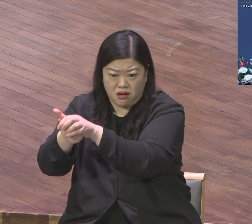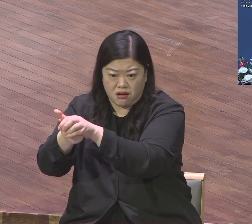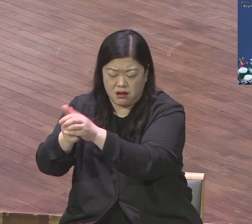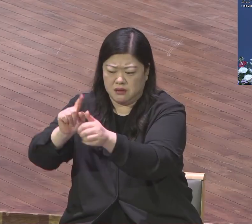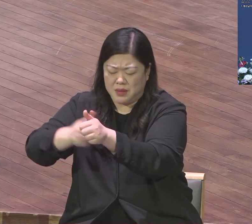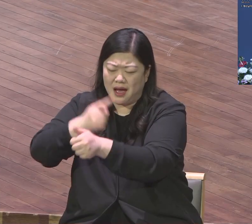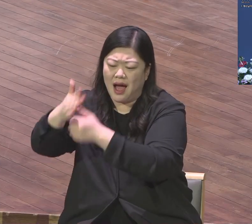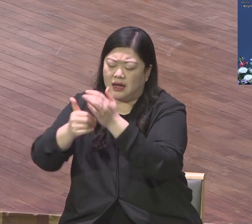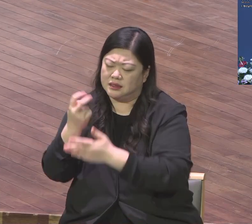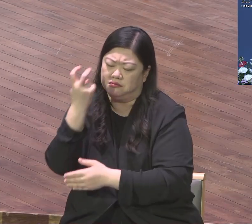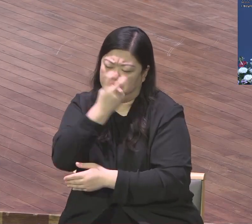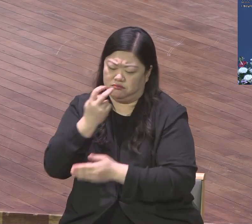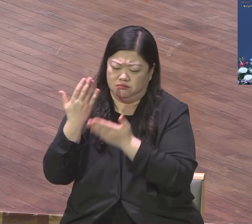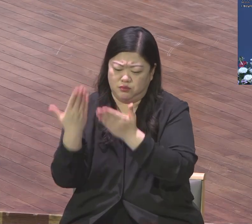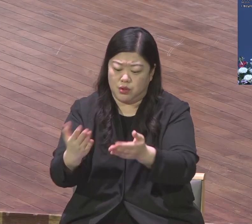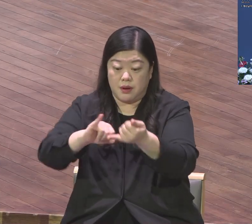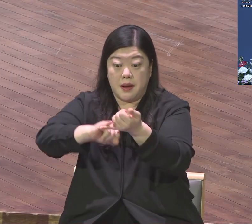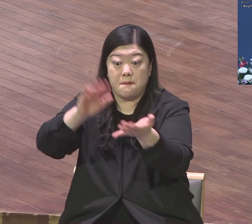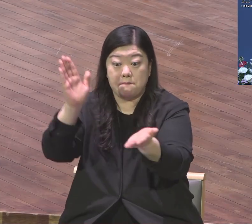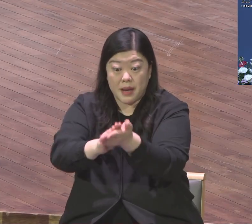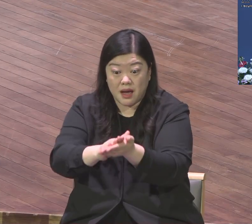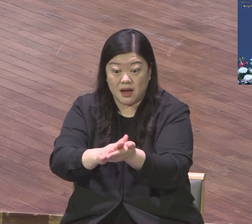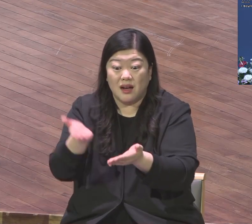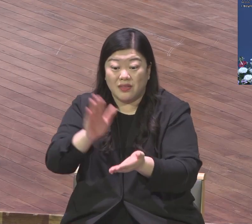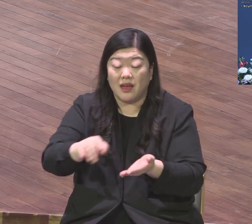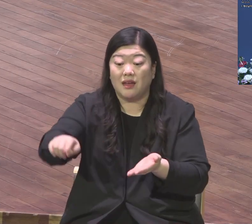안 맡깁니다. 안 맡기니까 염려를 하죠.